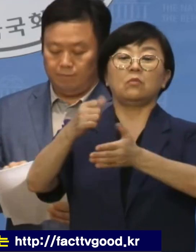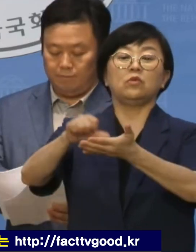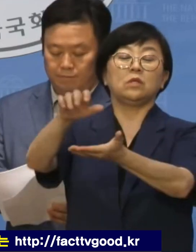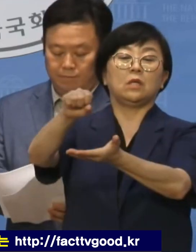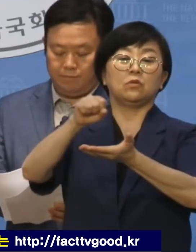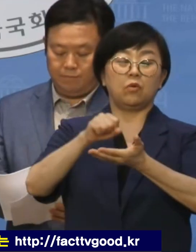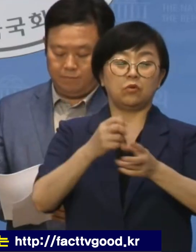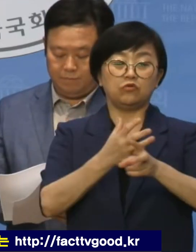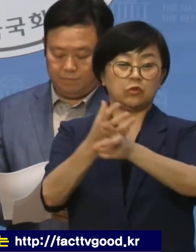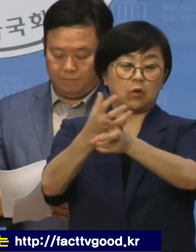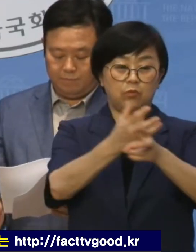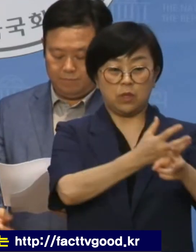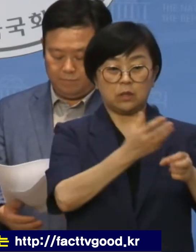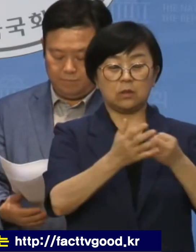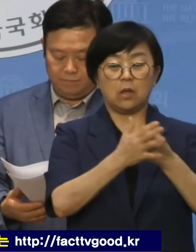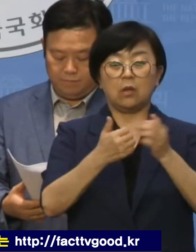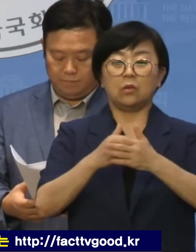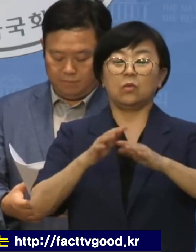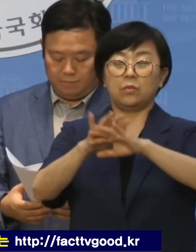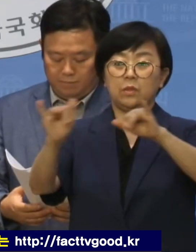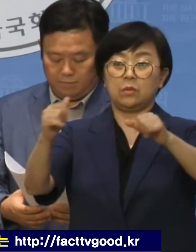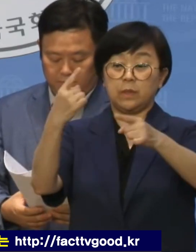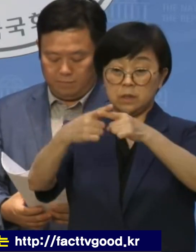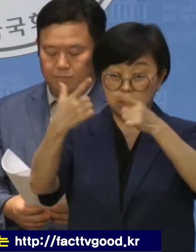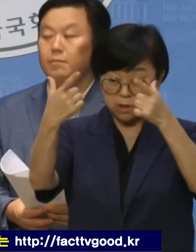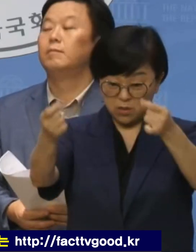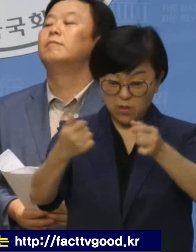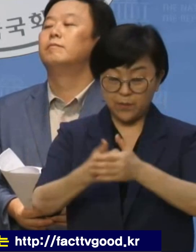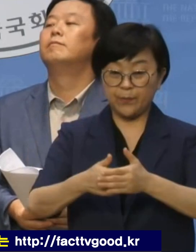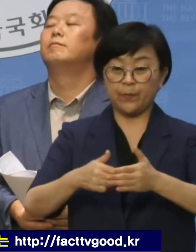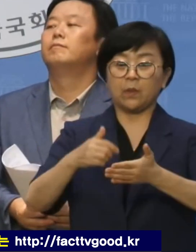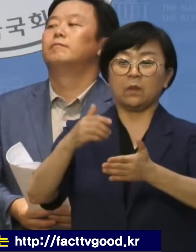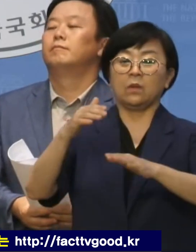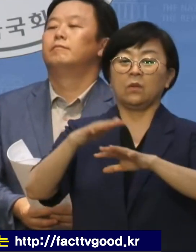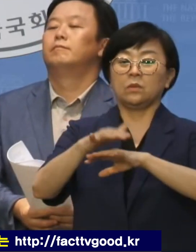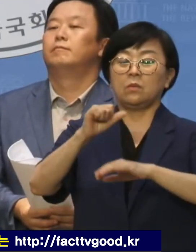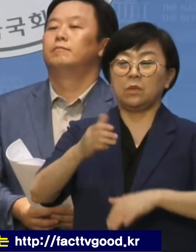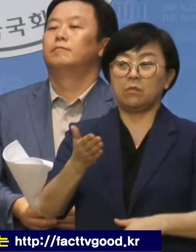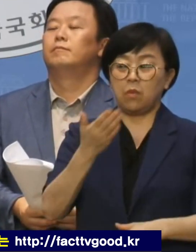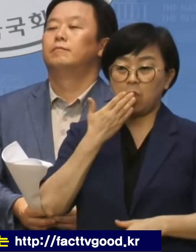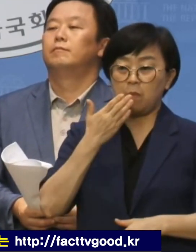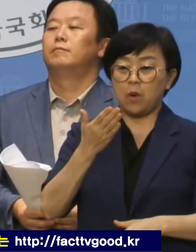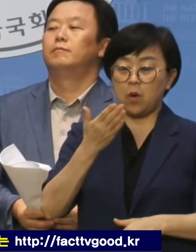농산물고속도로가 추진이 돼서 우리 농민들도, 그리고 농산물을